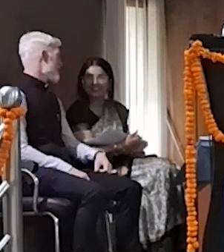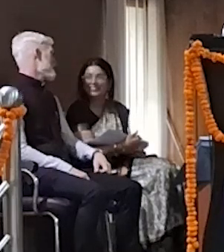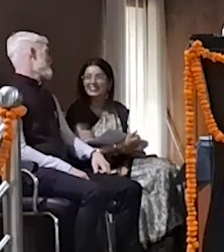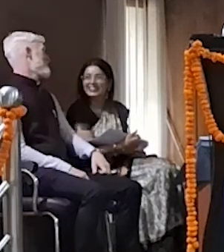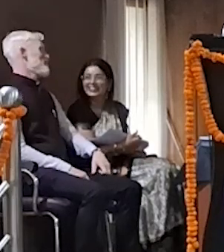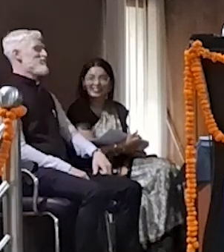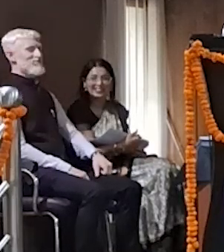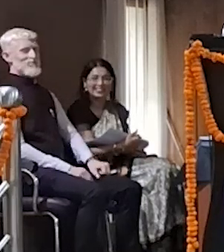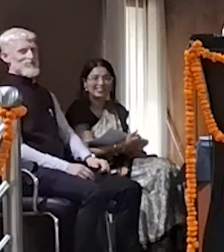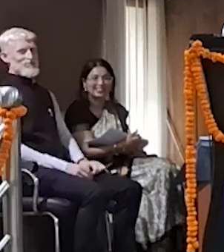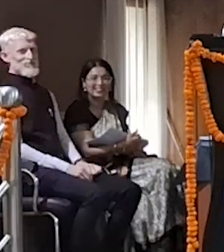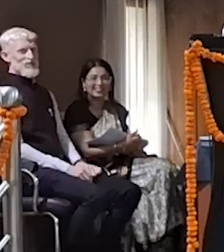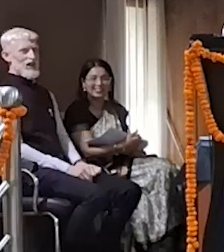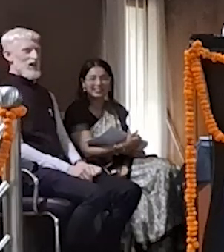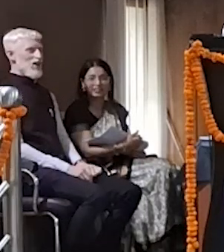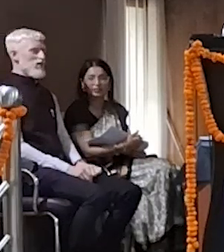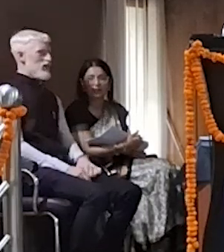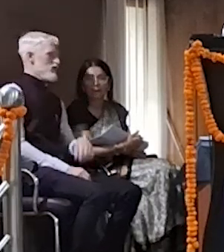आसीन